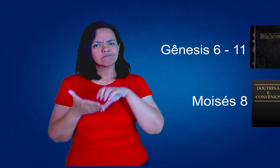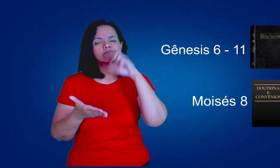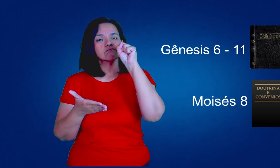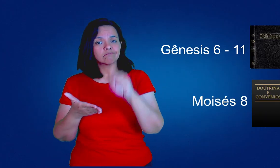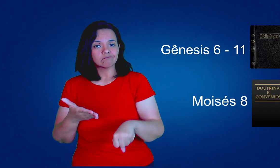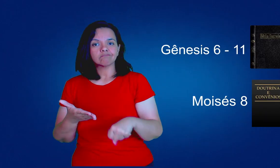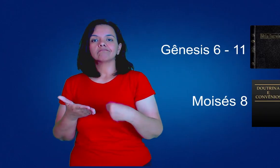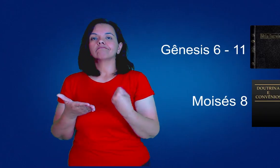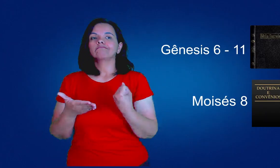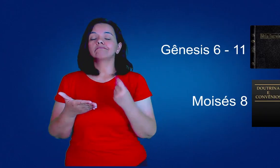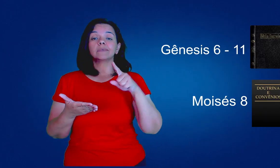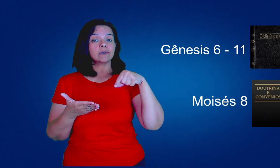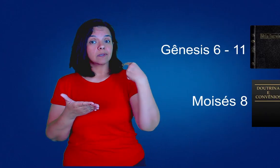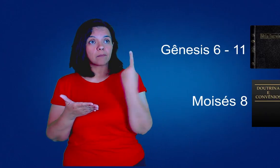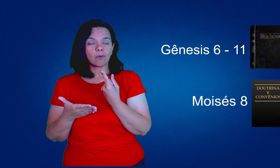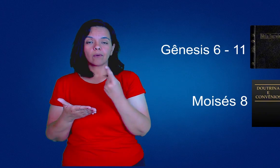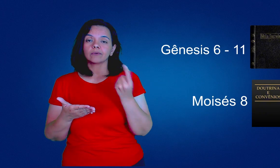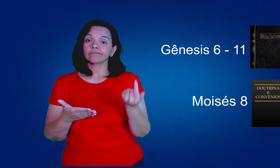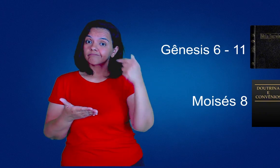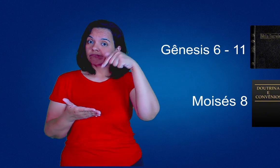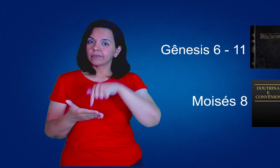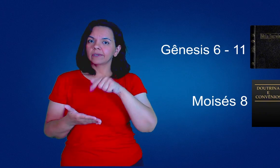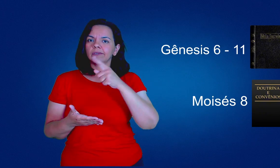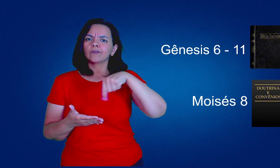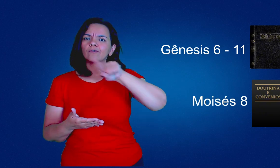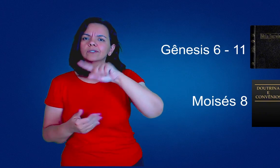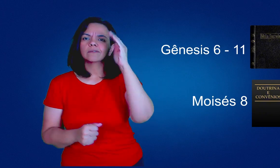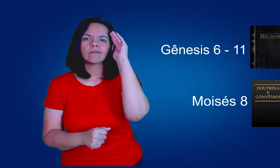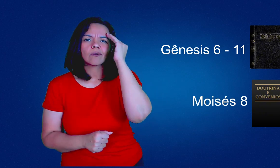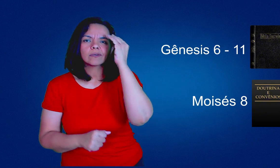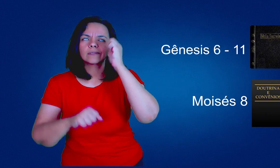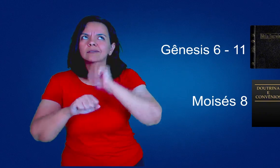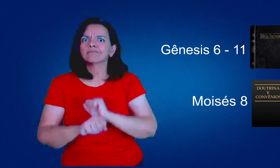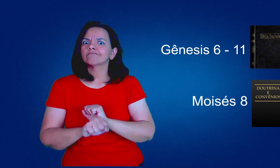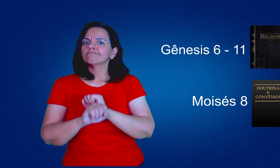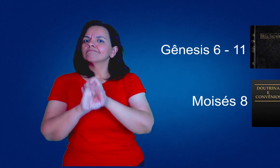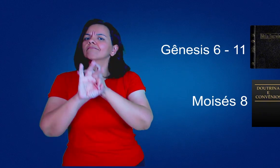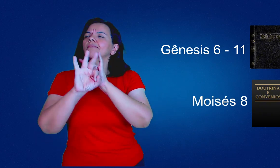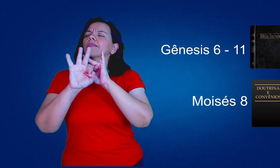dessa maneira, vocês vão entender com mais clareza.